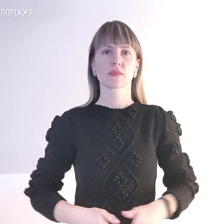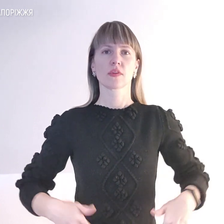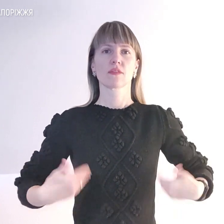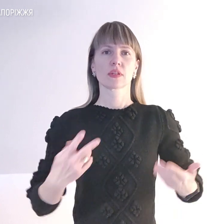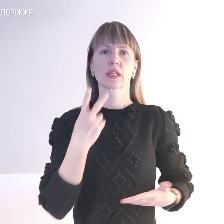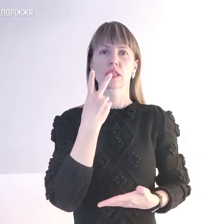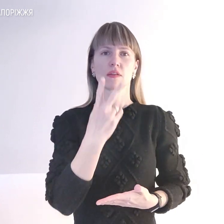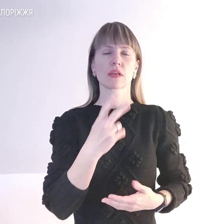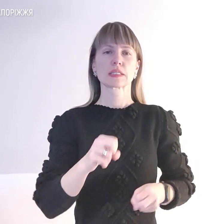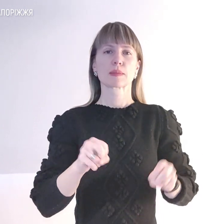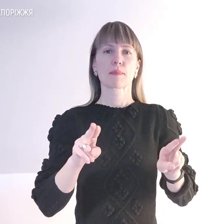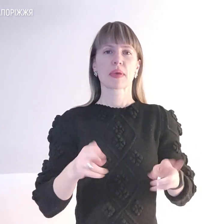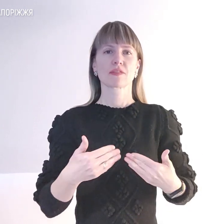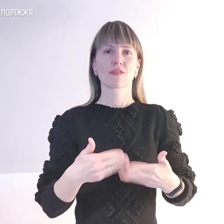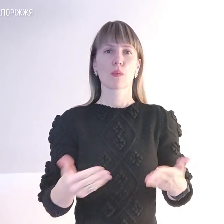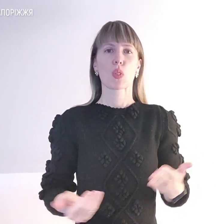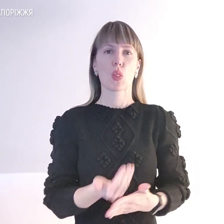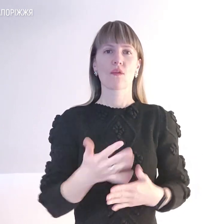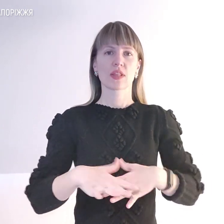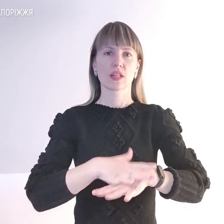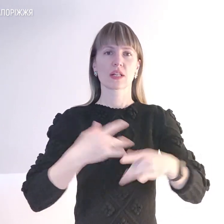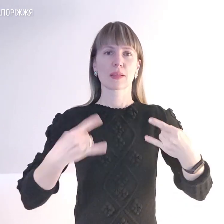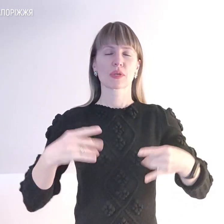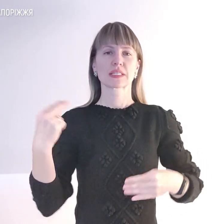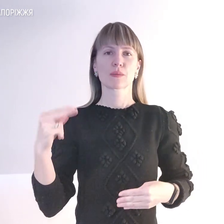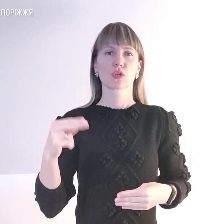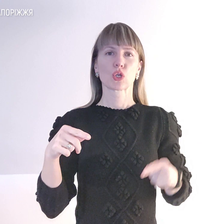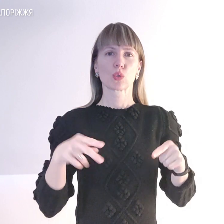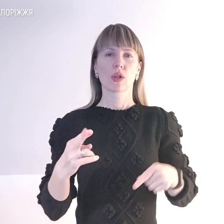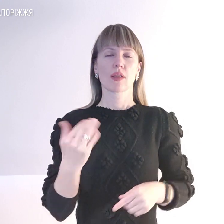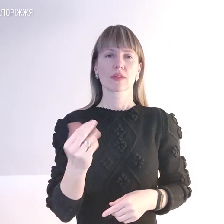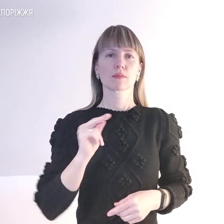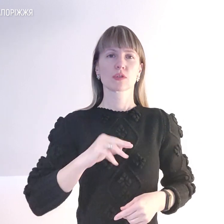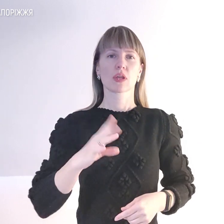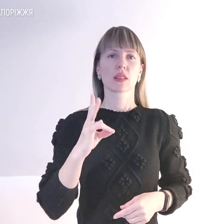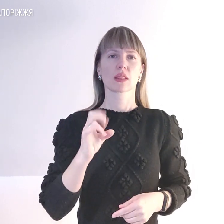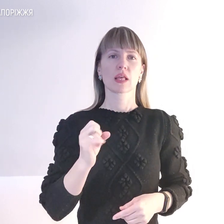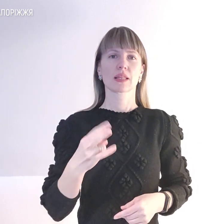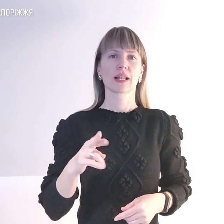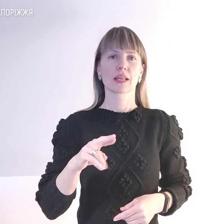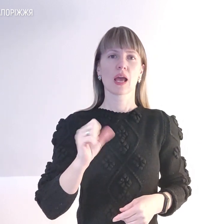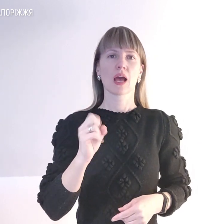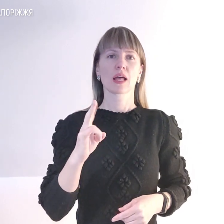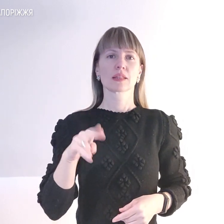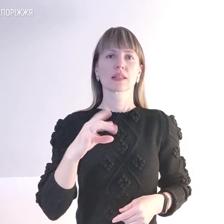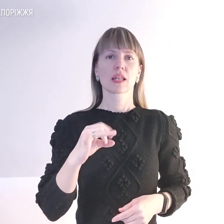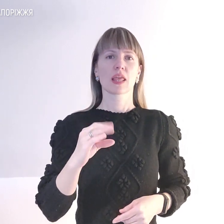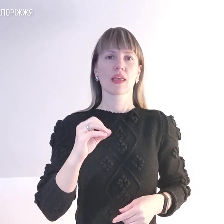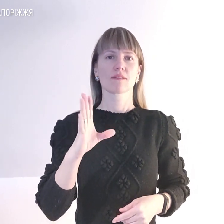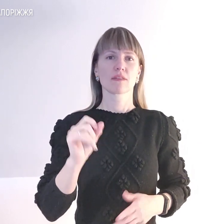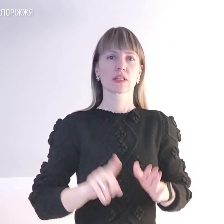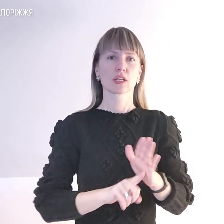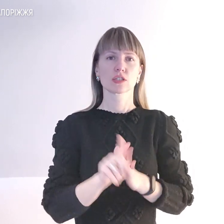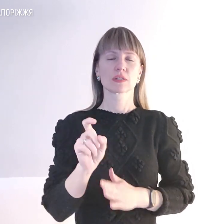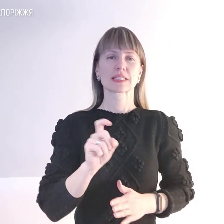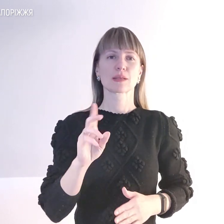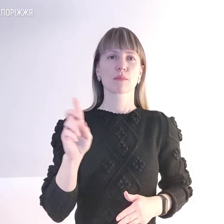дивитесь спецпроект новини на Суспільному Запоріжжя. В студії для вас працює Наталія Андрієва і почнемо з Бердянська.